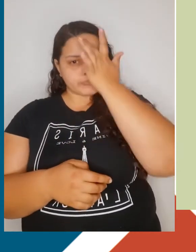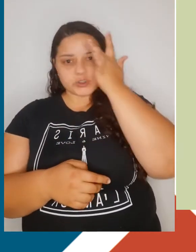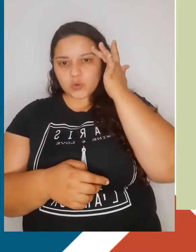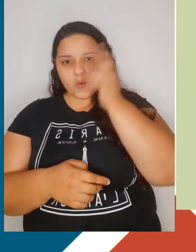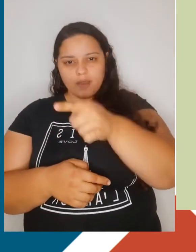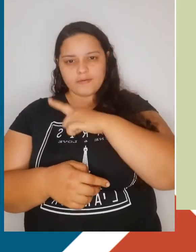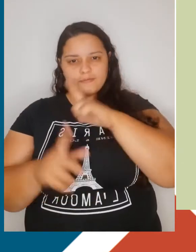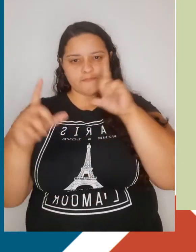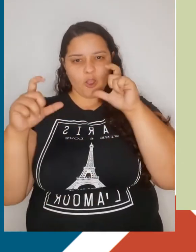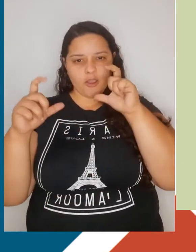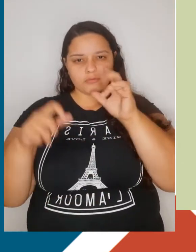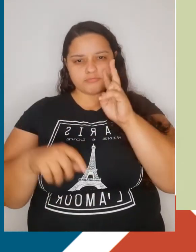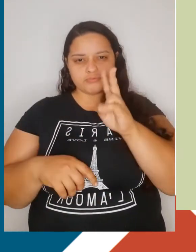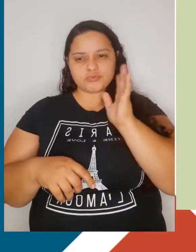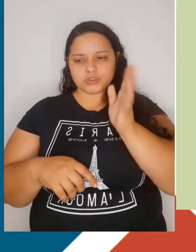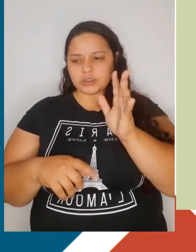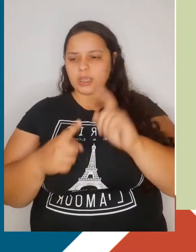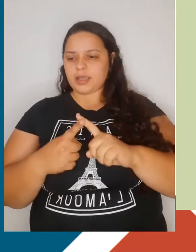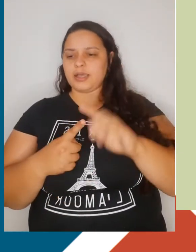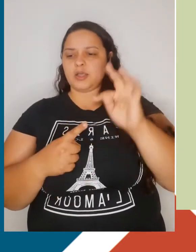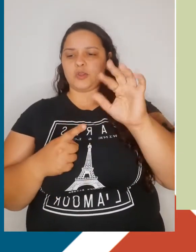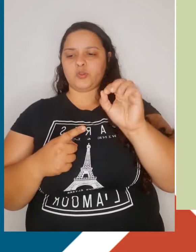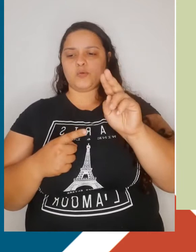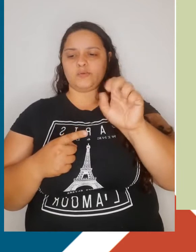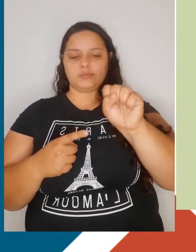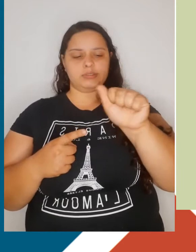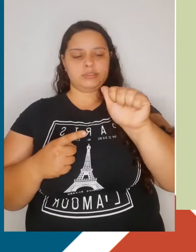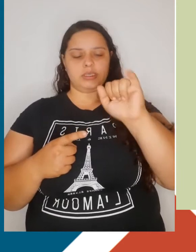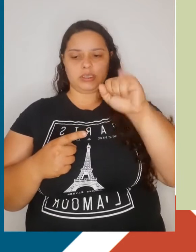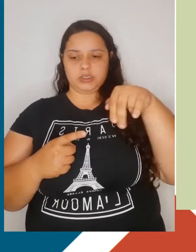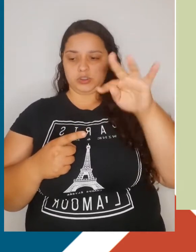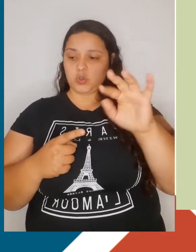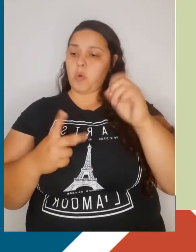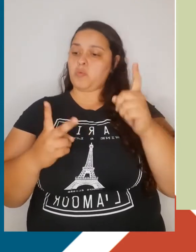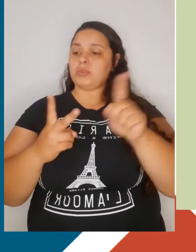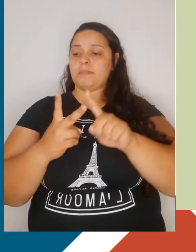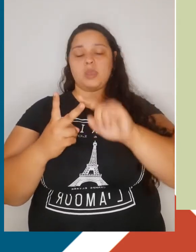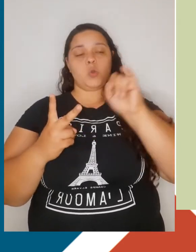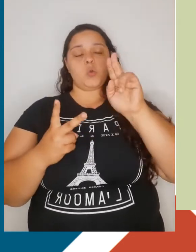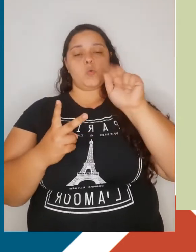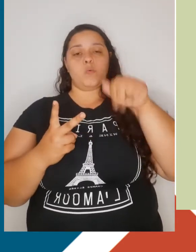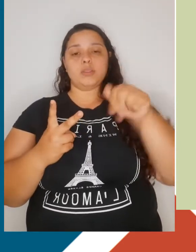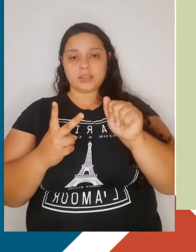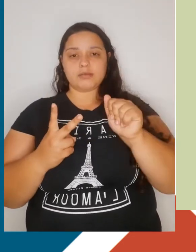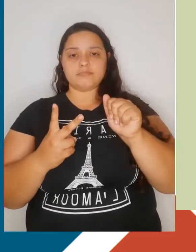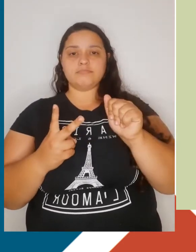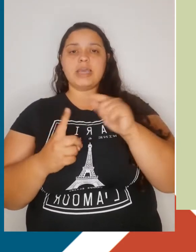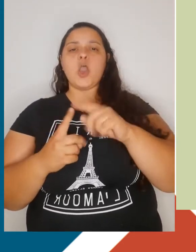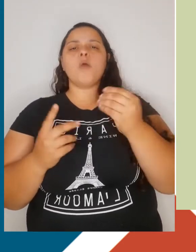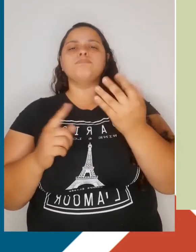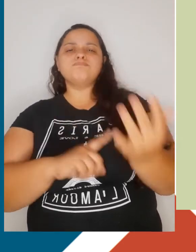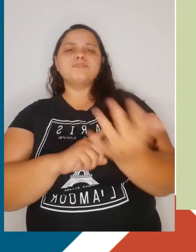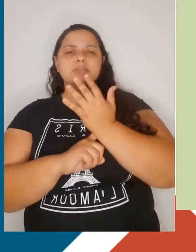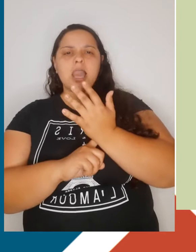vocês conhecem essas pessoas na foto? Já ouviram falar de Toussaint Louverture e de Juana Zurduy? Como